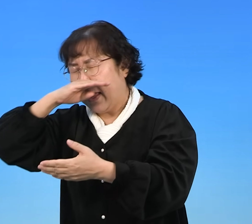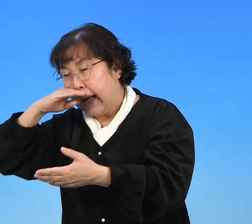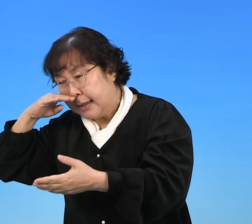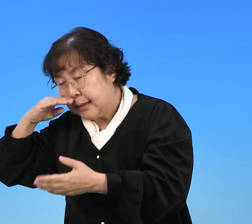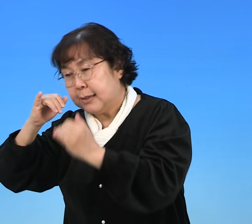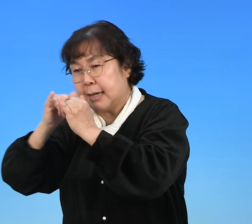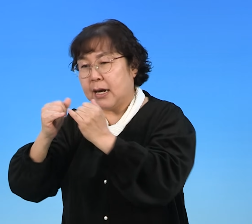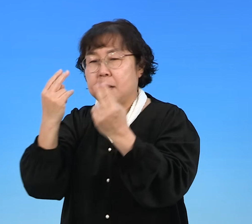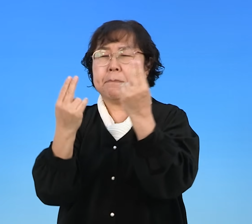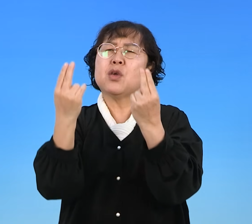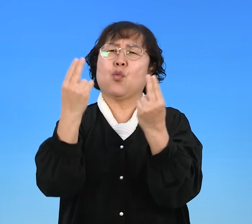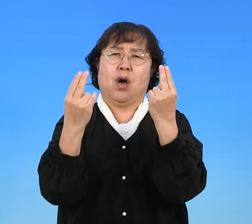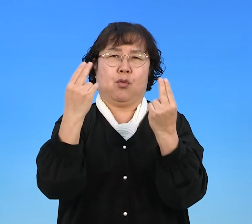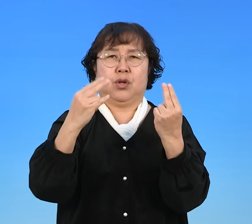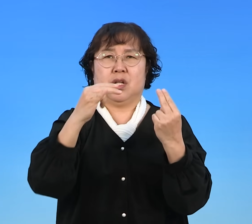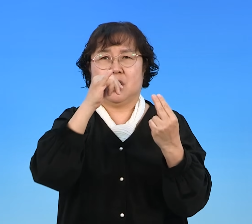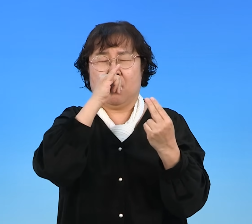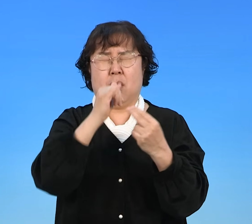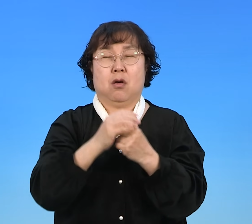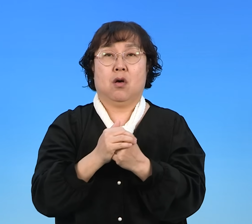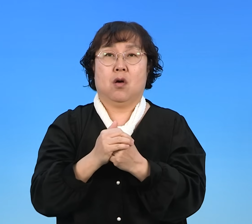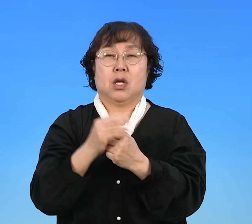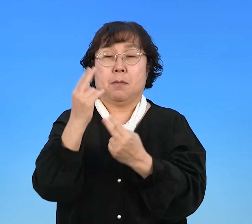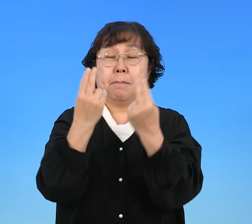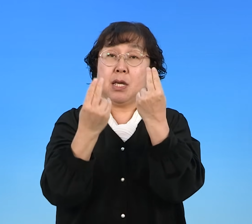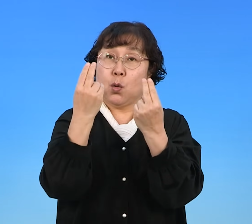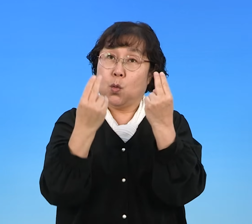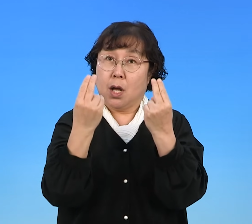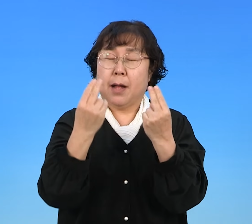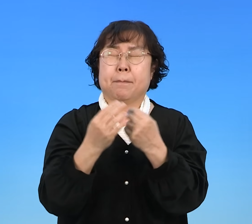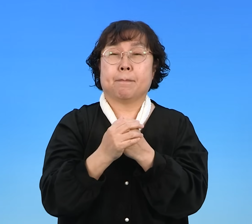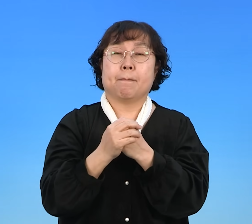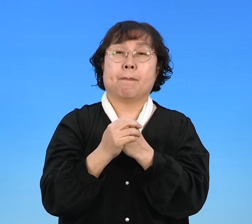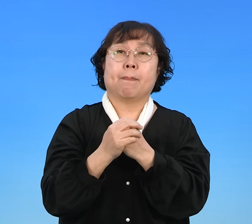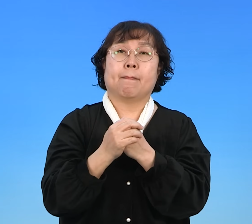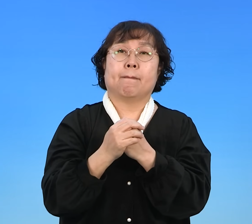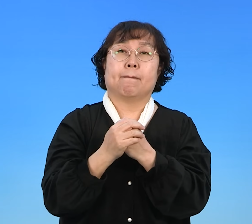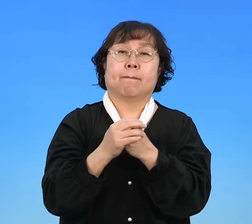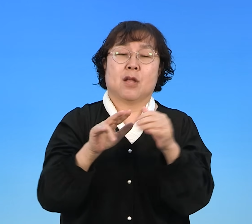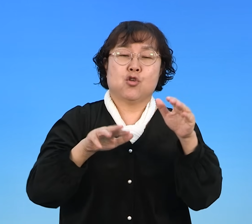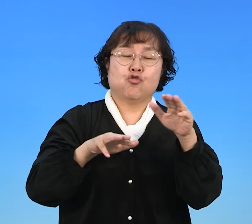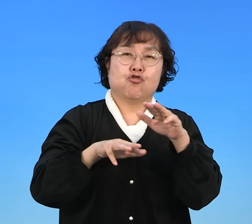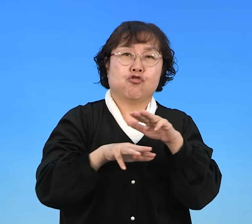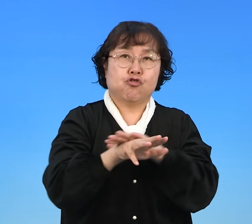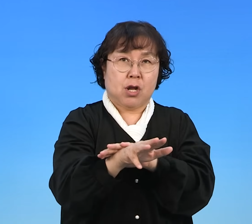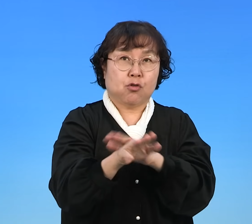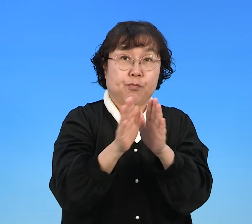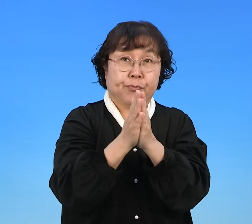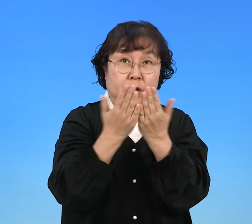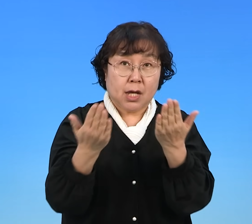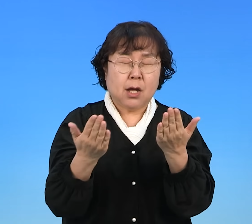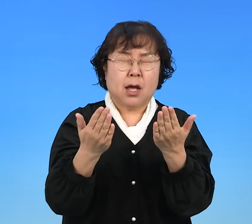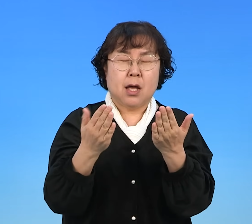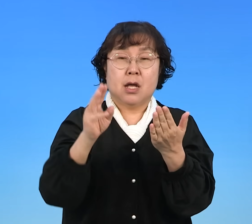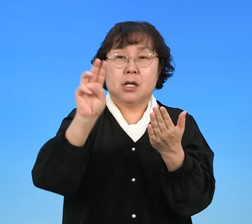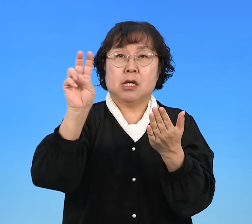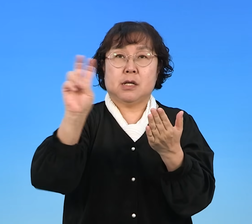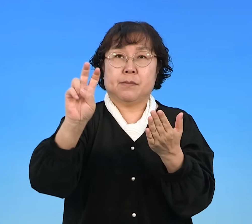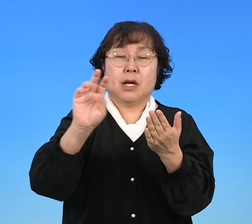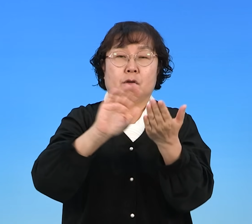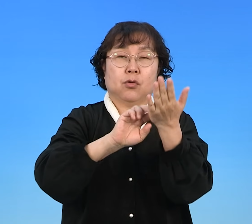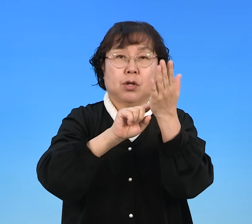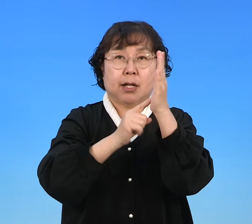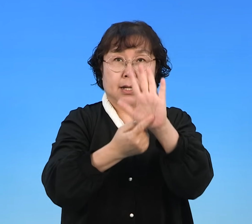사람을 지금 대조하고 있습니다. 이 대조가요, 출애굽기 20장에도 나옵니다.